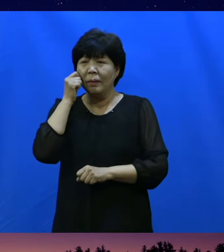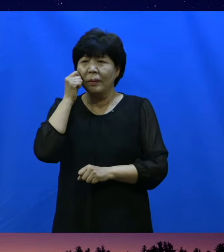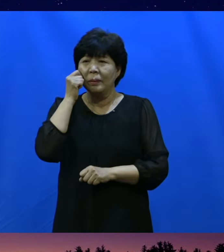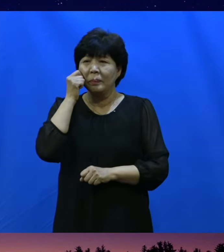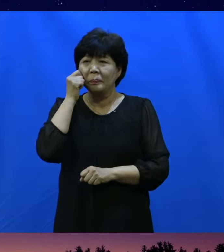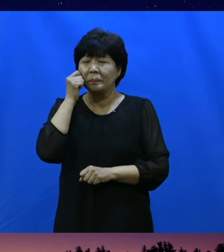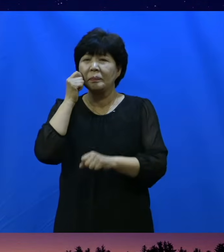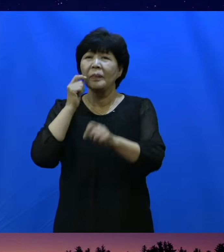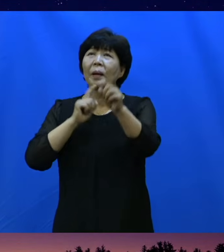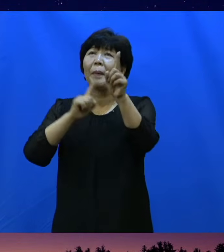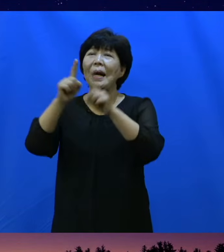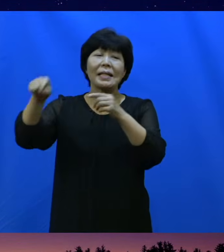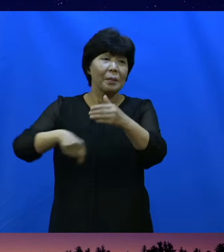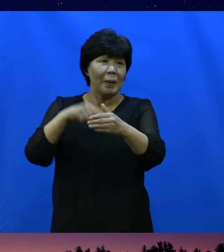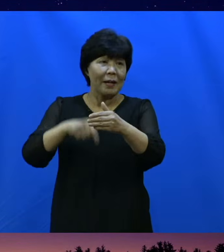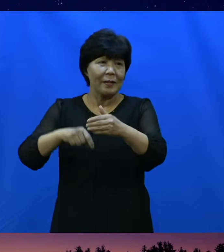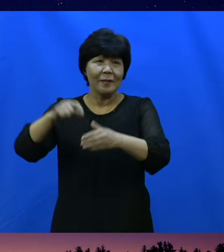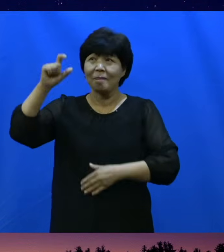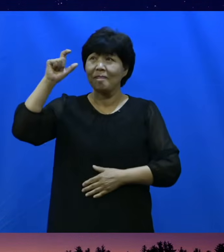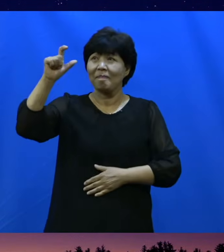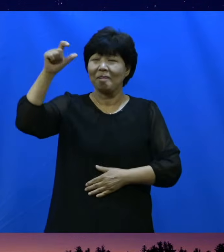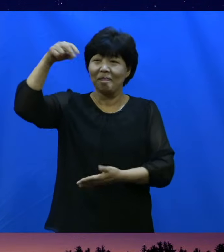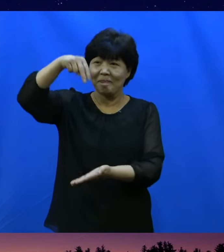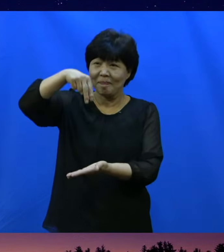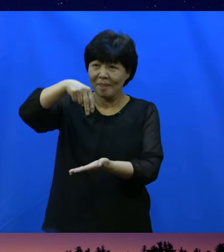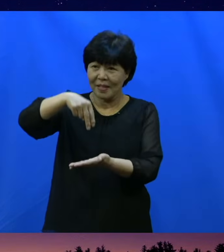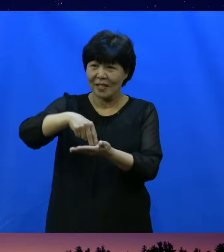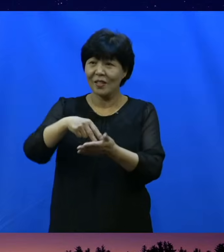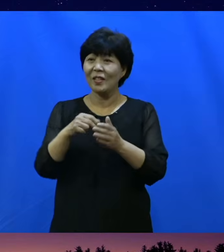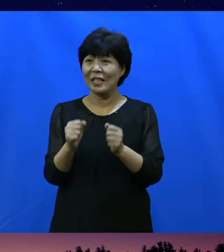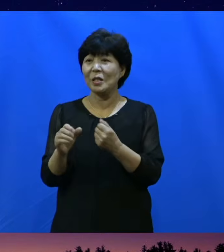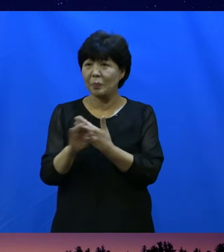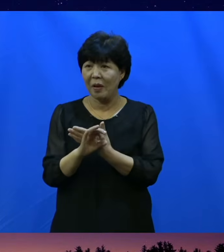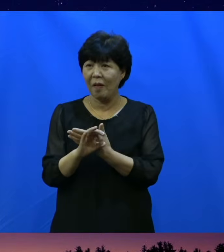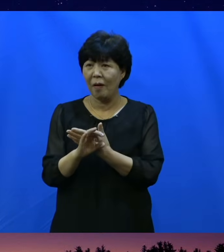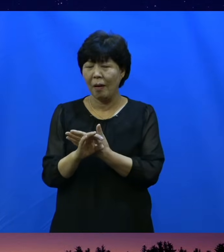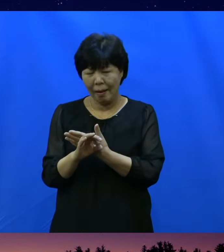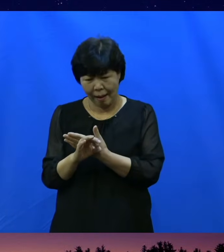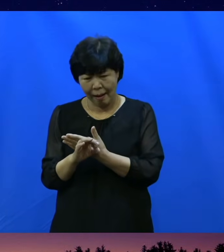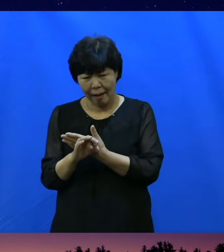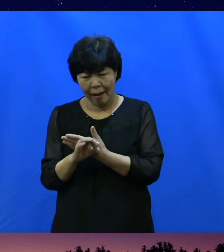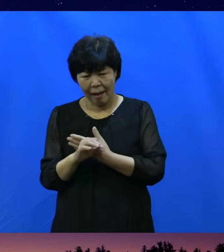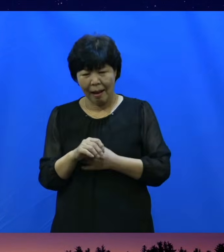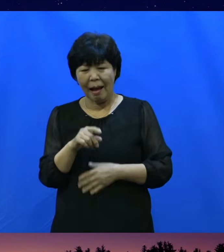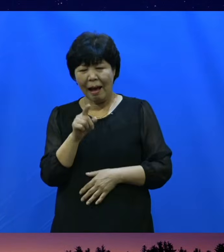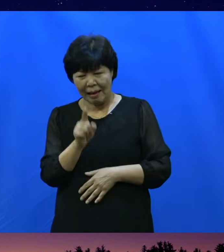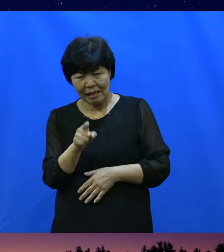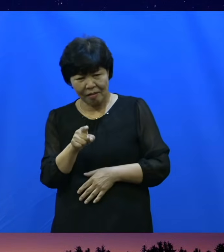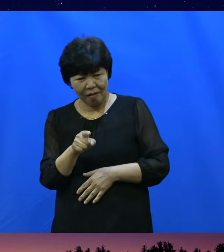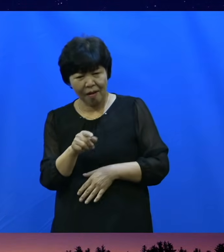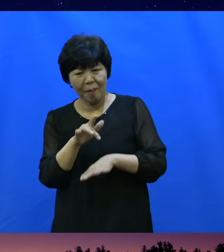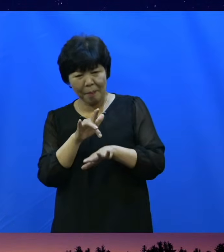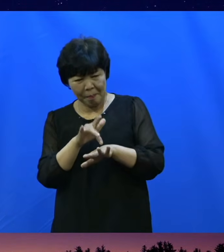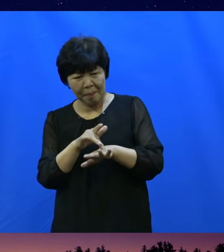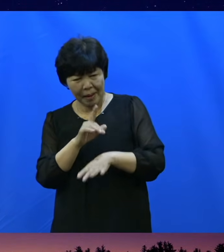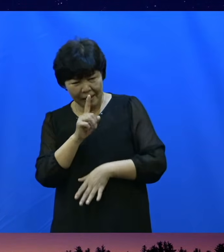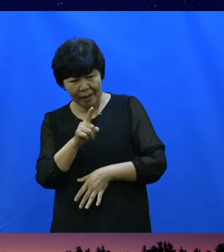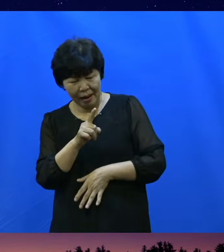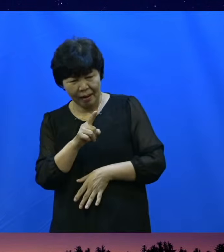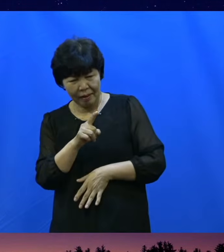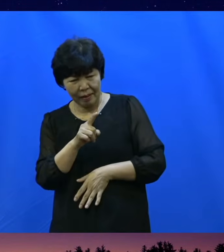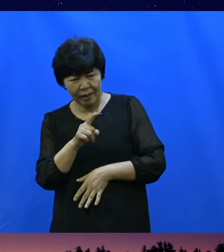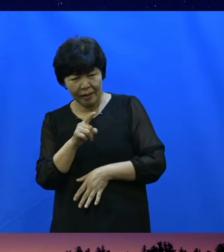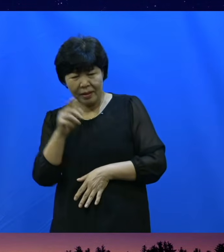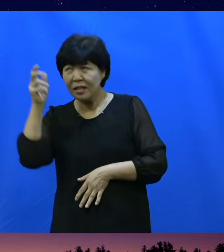말씀 안에 견고하게 서 있는 사람은요, 마귀의 거짓이 금방 들려요. 늘 하나님의 음성에 귀를 기울이고 있는 사람은요, 마귀의